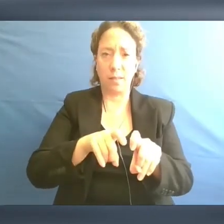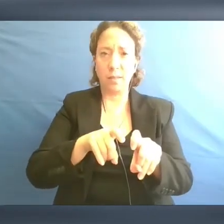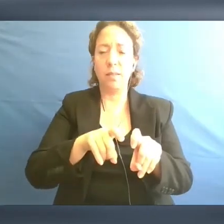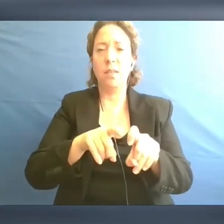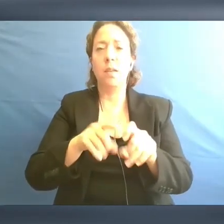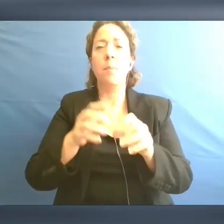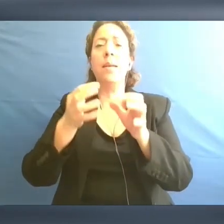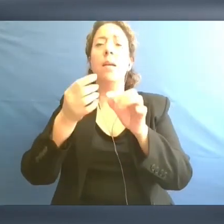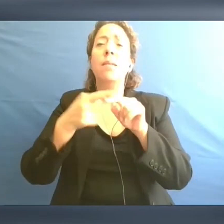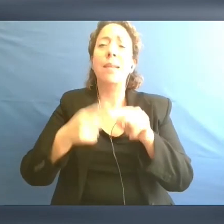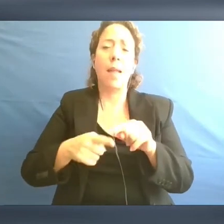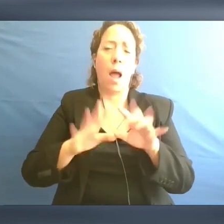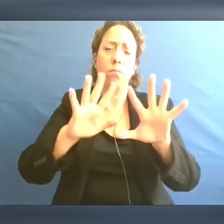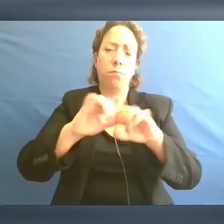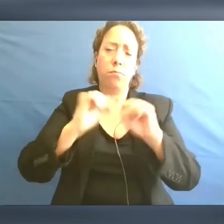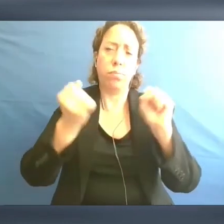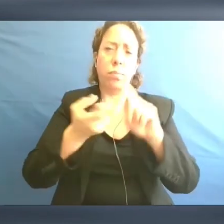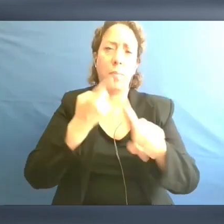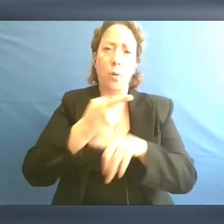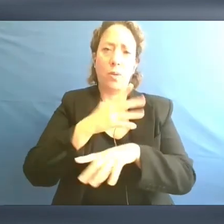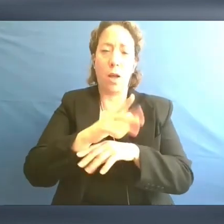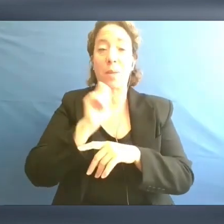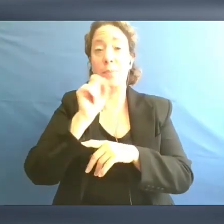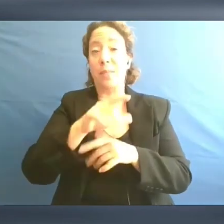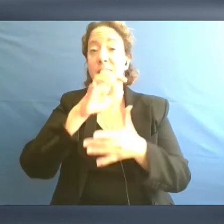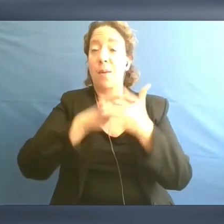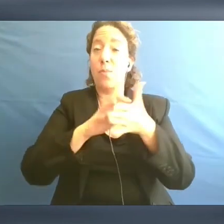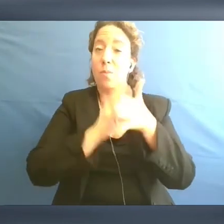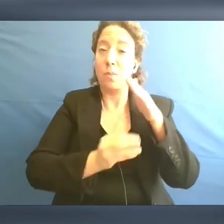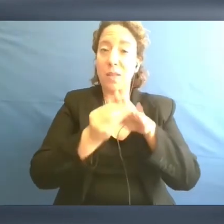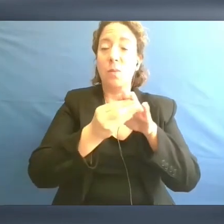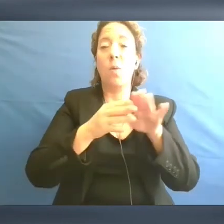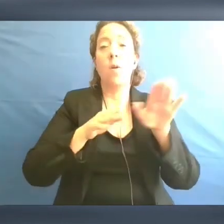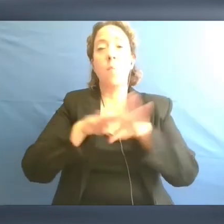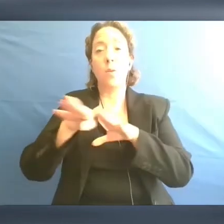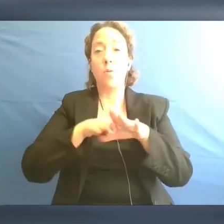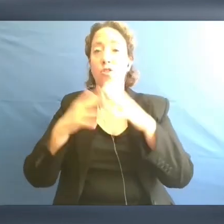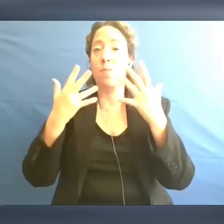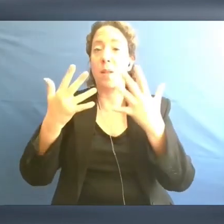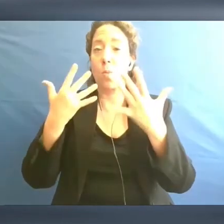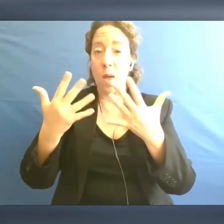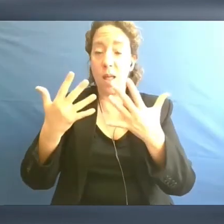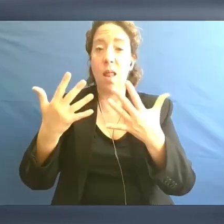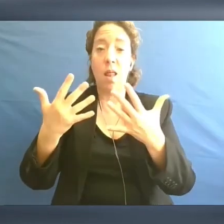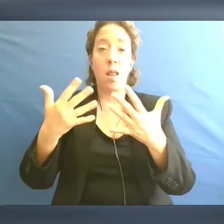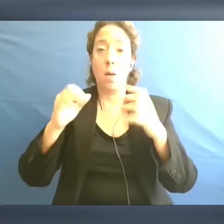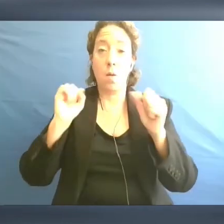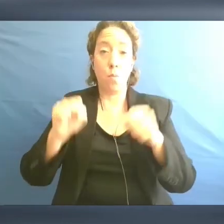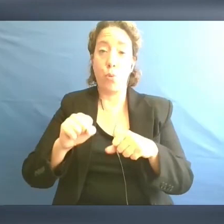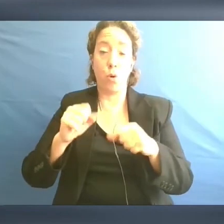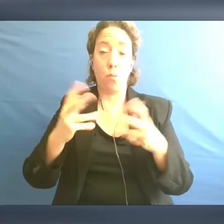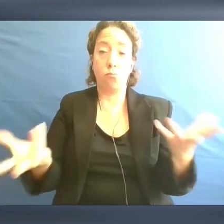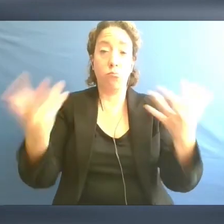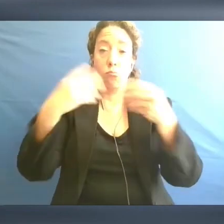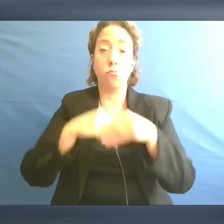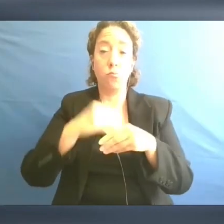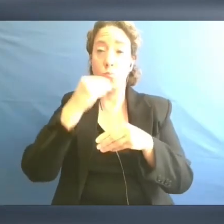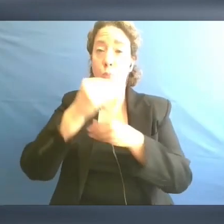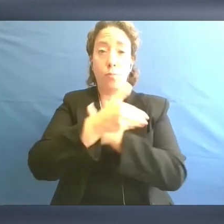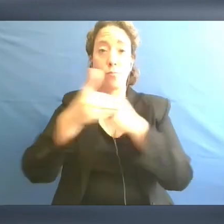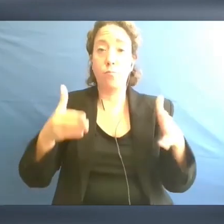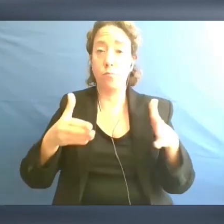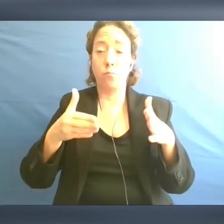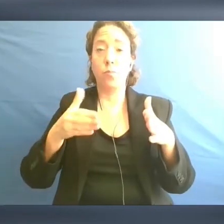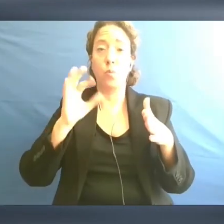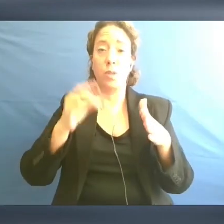très important, mais bref, on a ce rapport d'implémentation, les méthodologies manuelles peuvent tout à fait rentrer dans le cadre des SCT